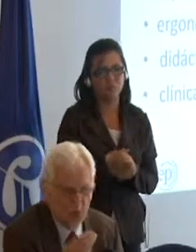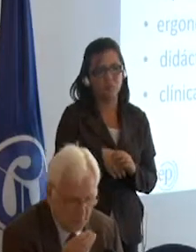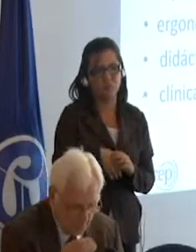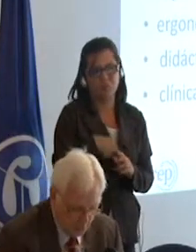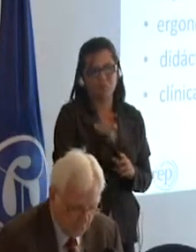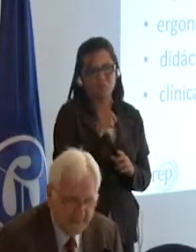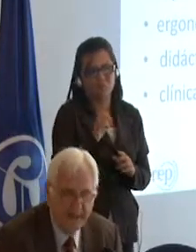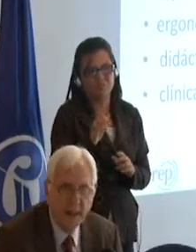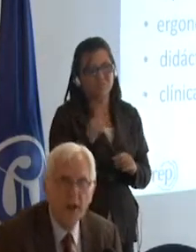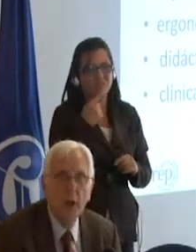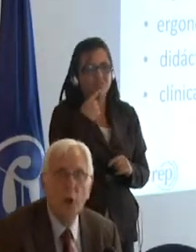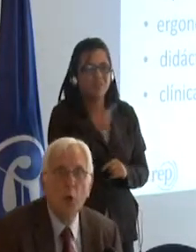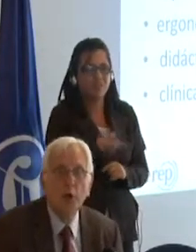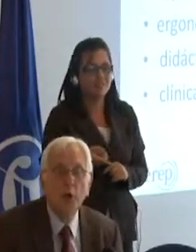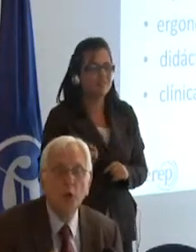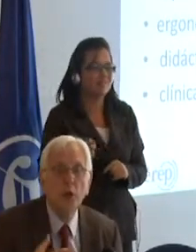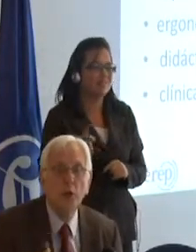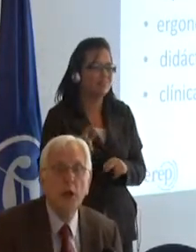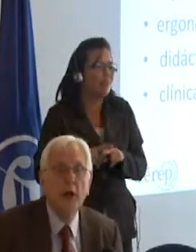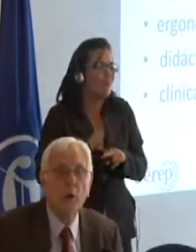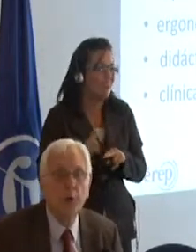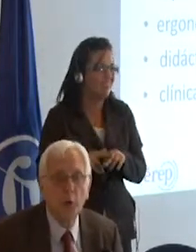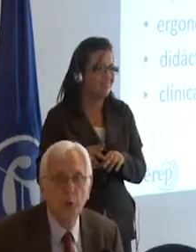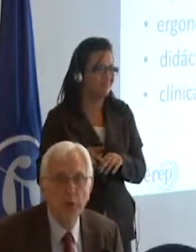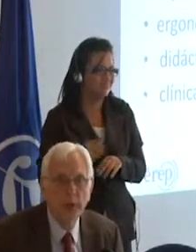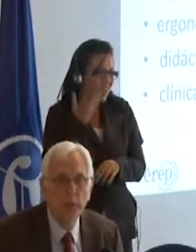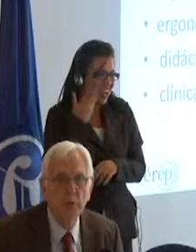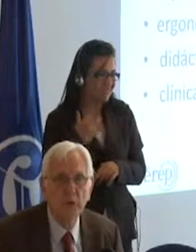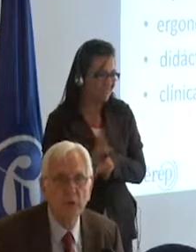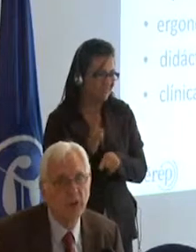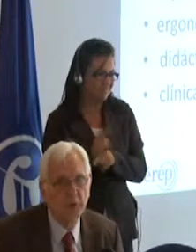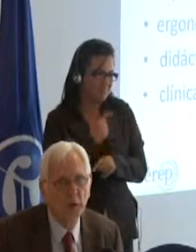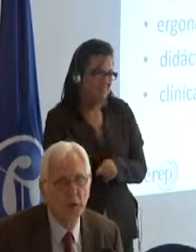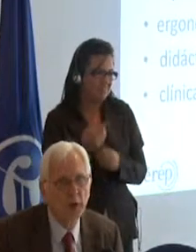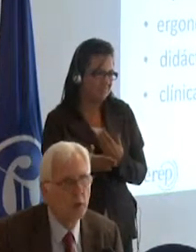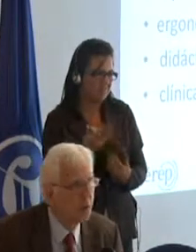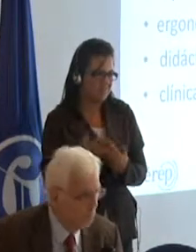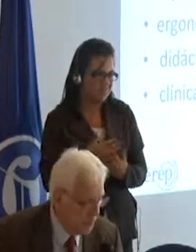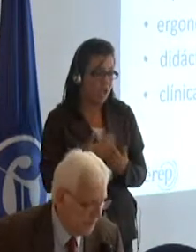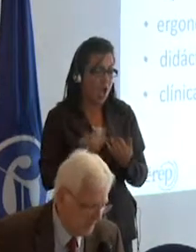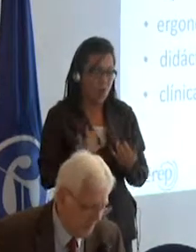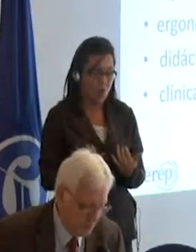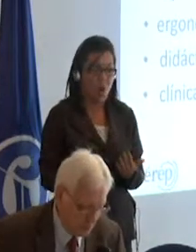Lo dije en lenguaje común, en lenguaje familiar. Ahora